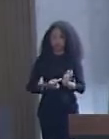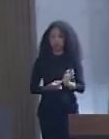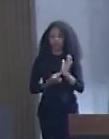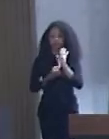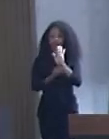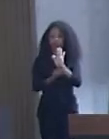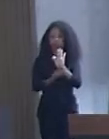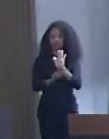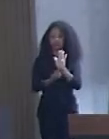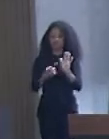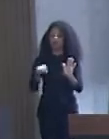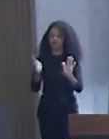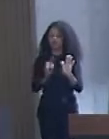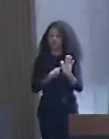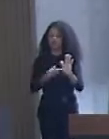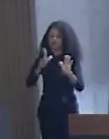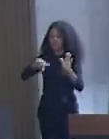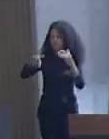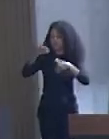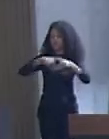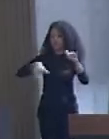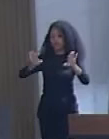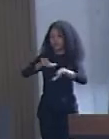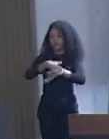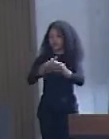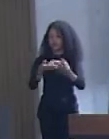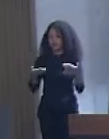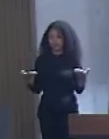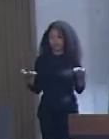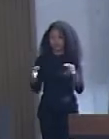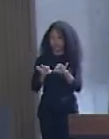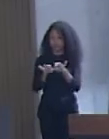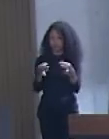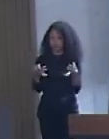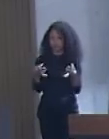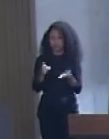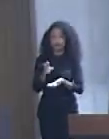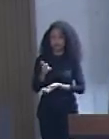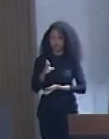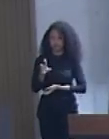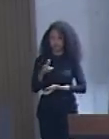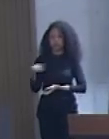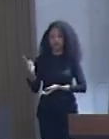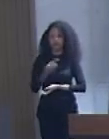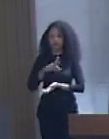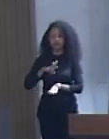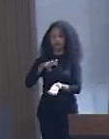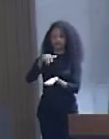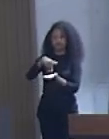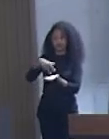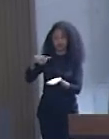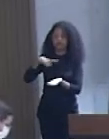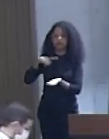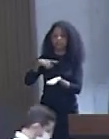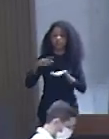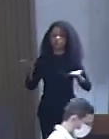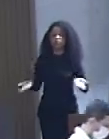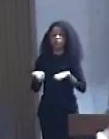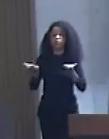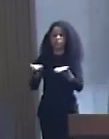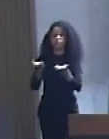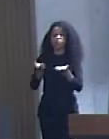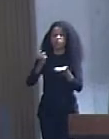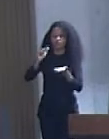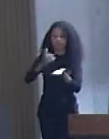gente não está participando de mais um evento. Simplesmente, a gente vem aqui para dar pontapé a uma luta